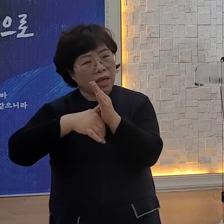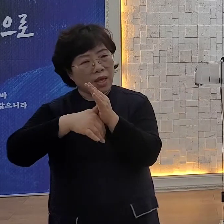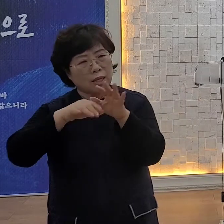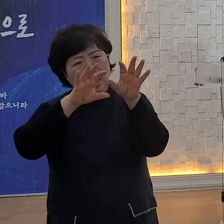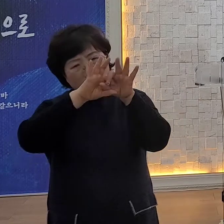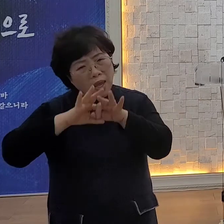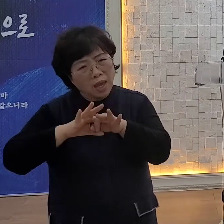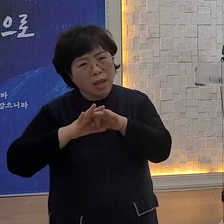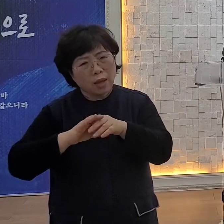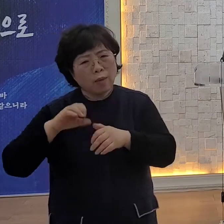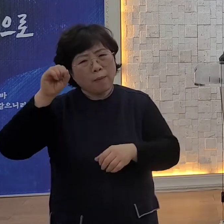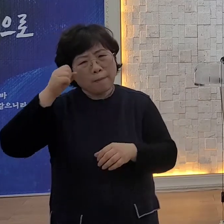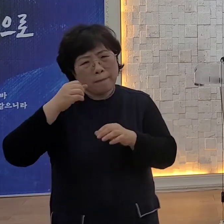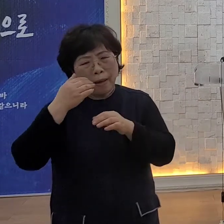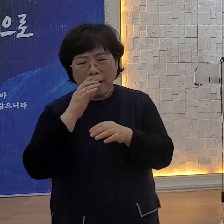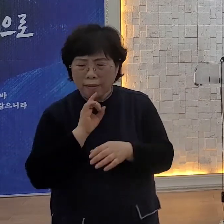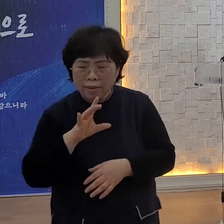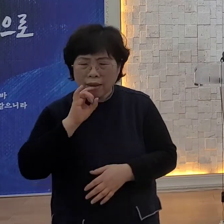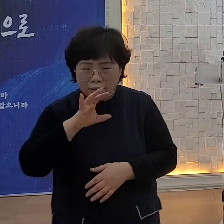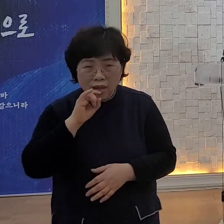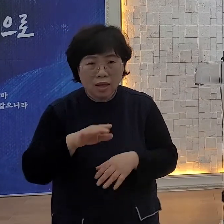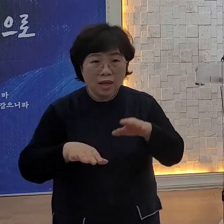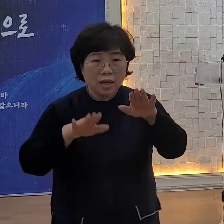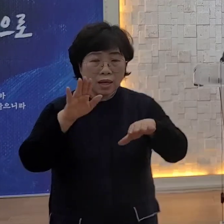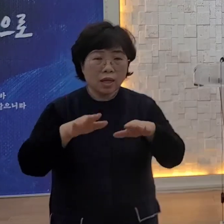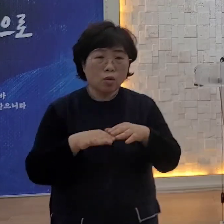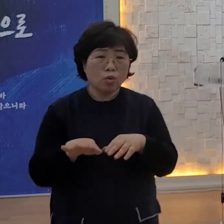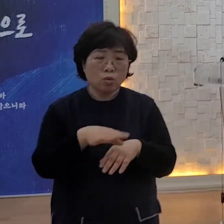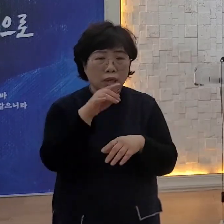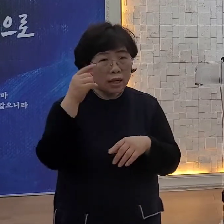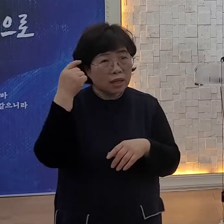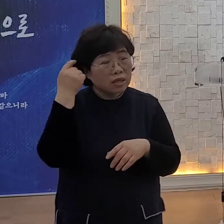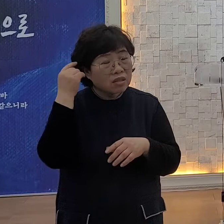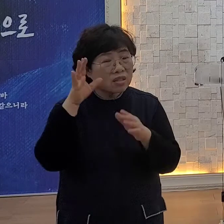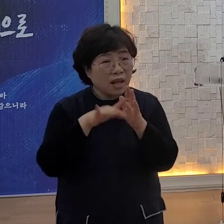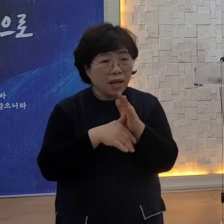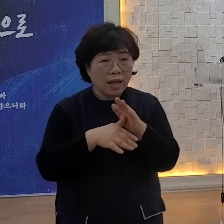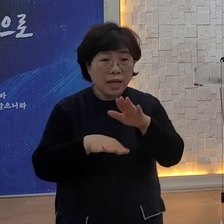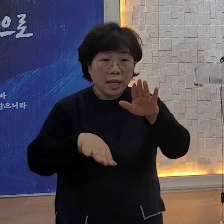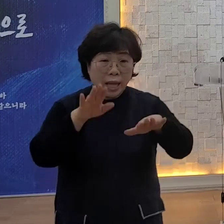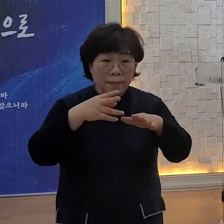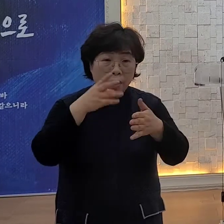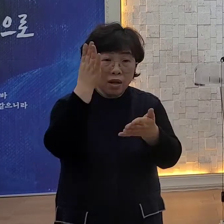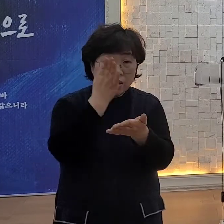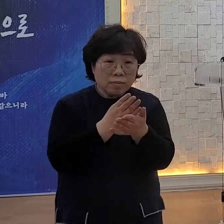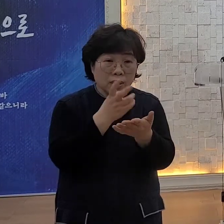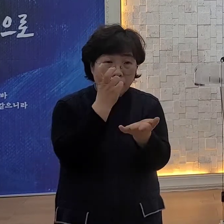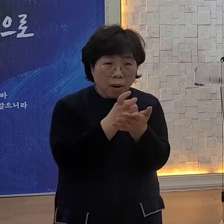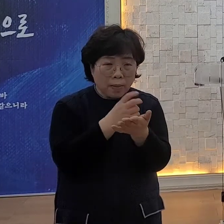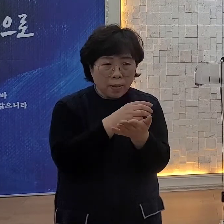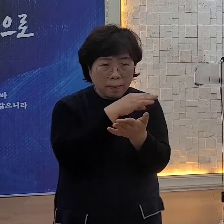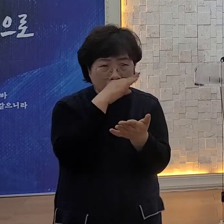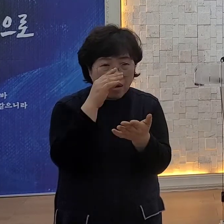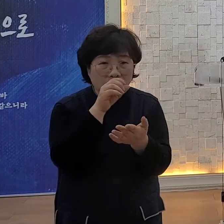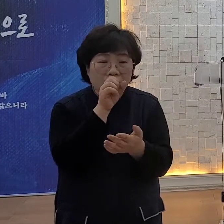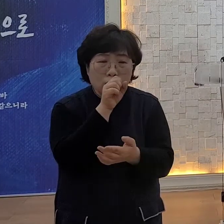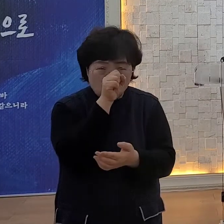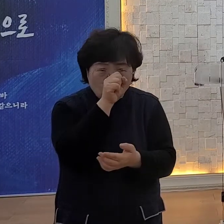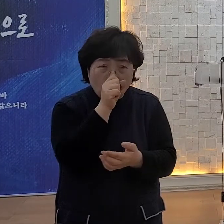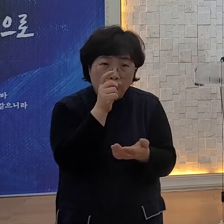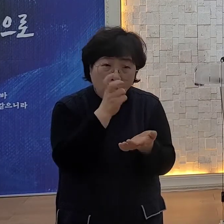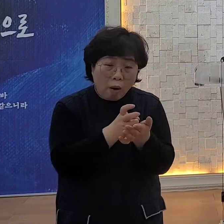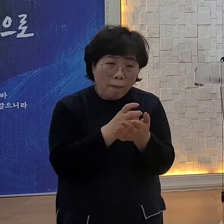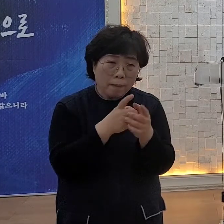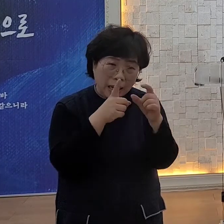문자를 보내서 차별금지법을 반대한다고 부산 그 학생 조례와 차별금지법 반대한다고 문자를 좀 보내달라고. 자 그래서